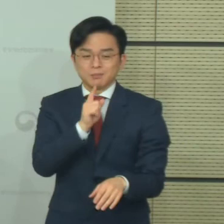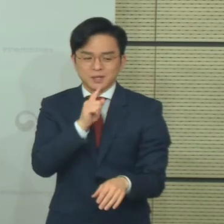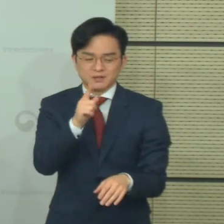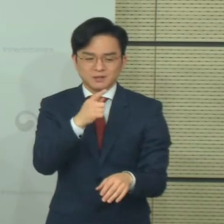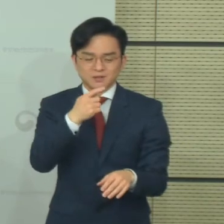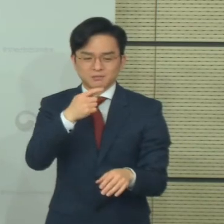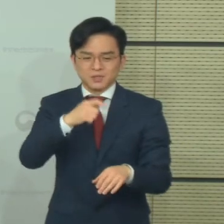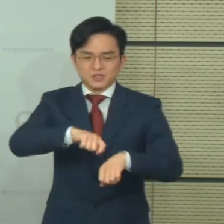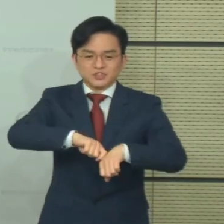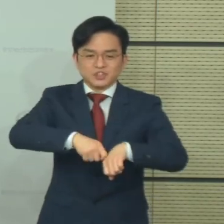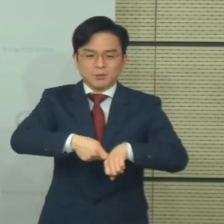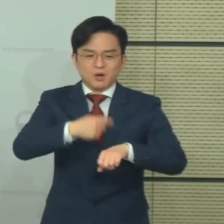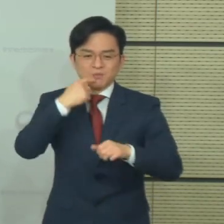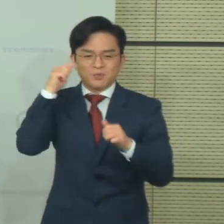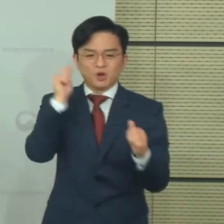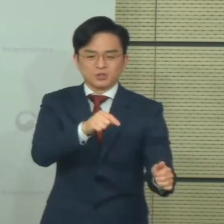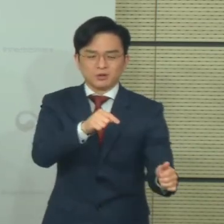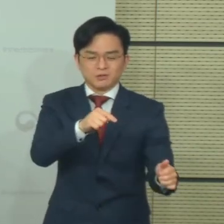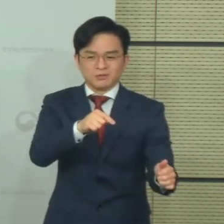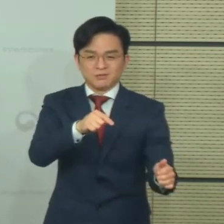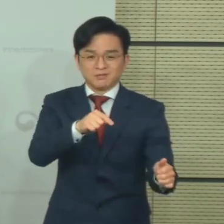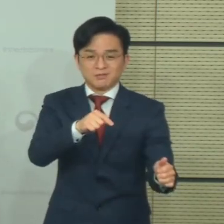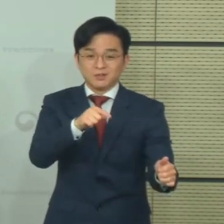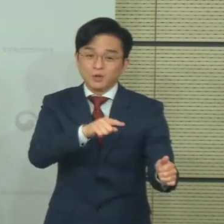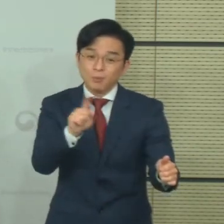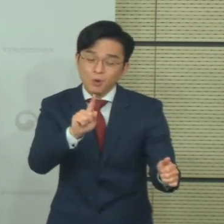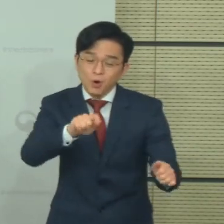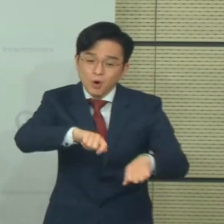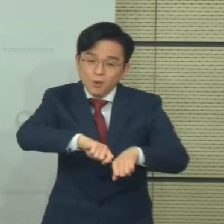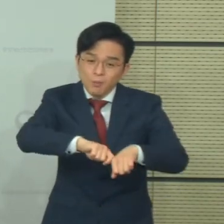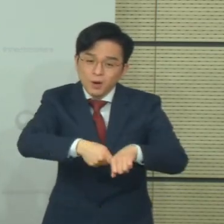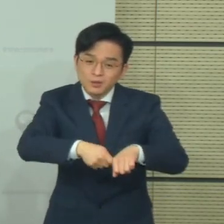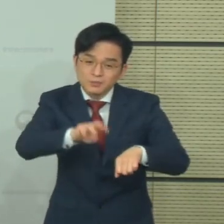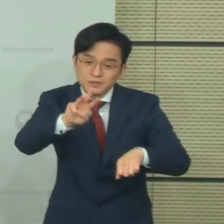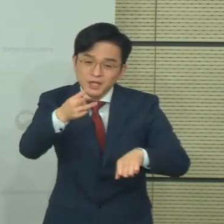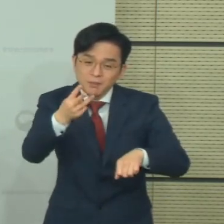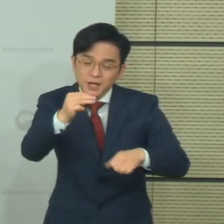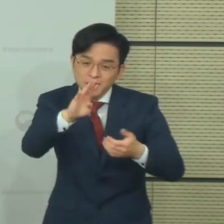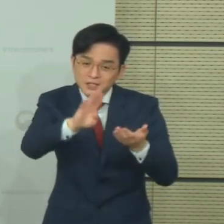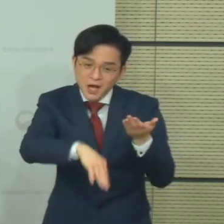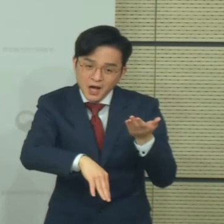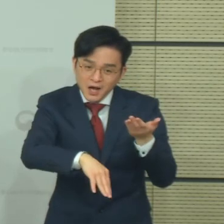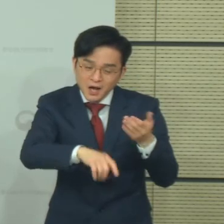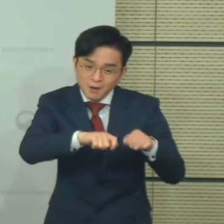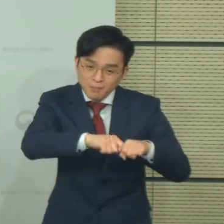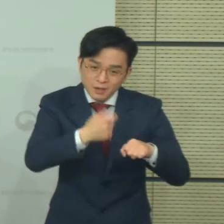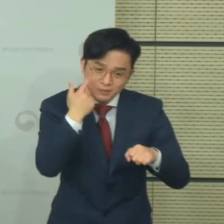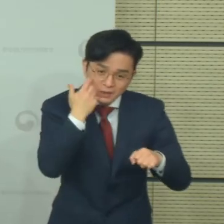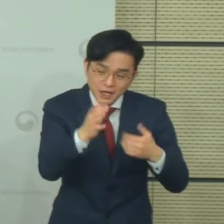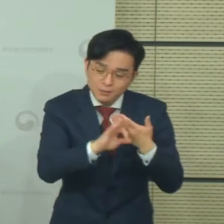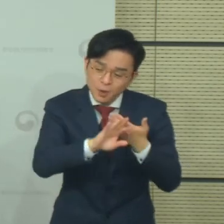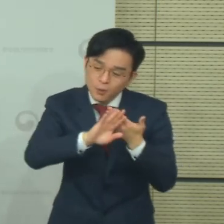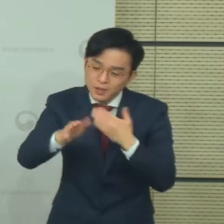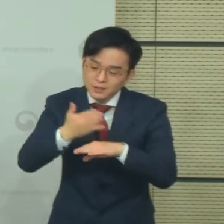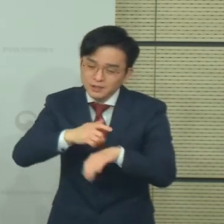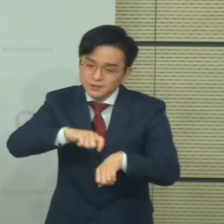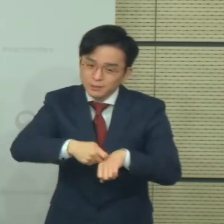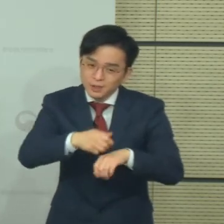전면 집객금지 등 다른 처벌도 있는지 있다면 어떤 처벌이 되는지 등이 궁금합니다.